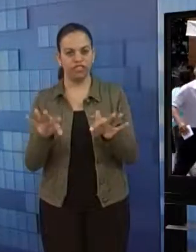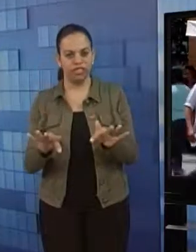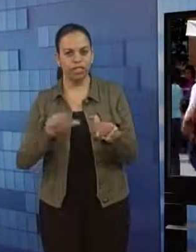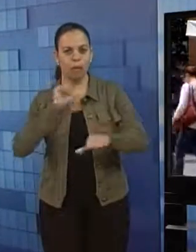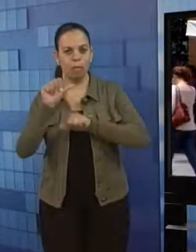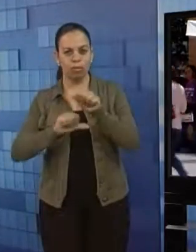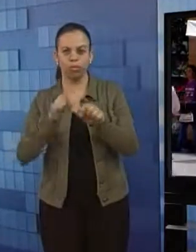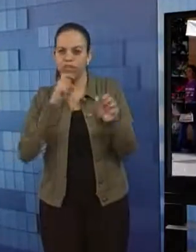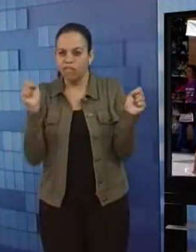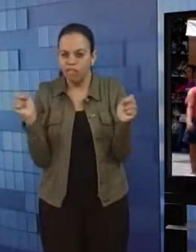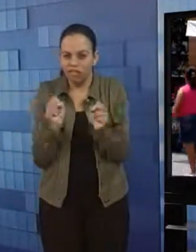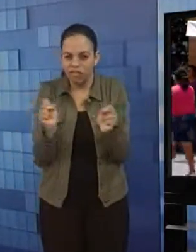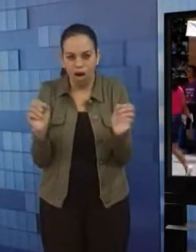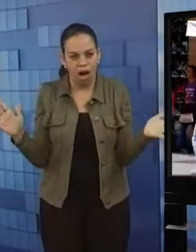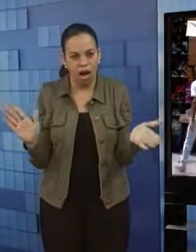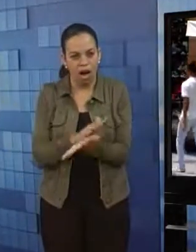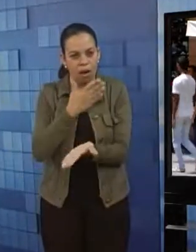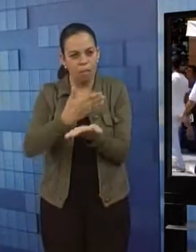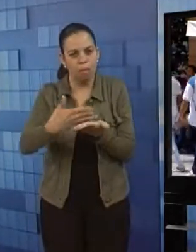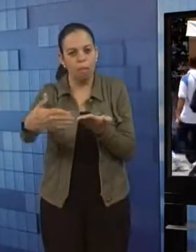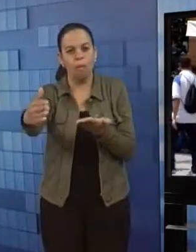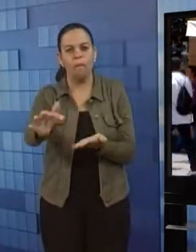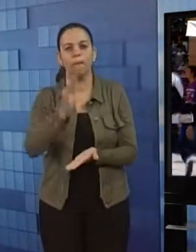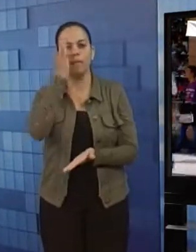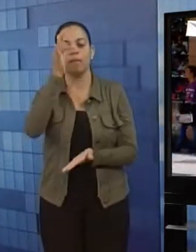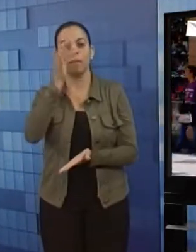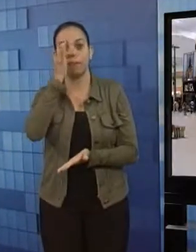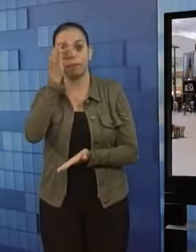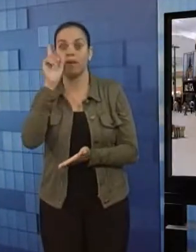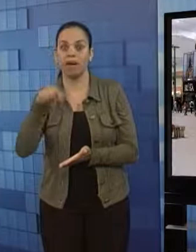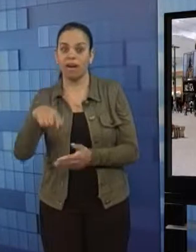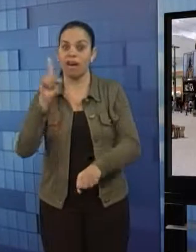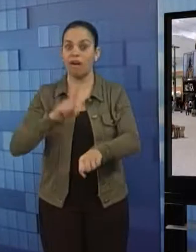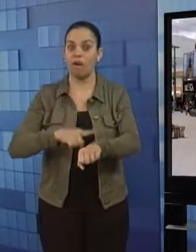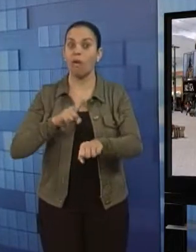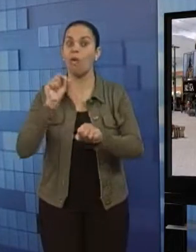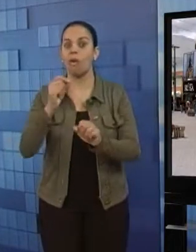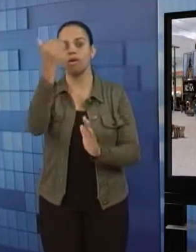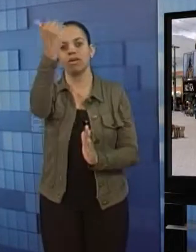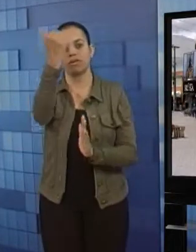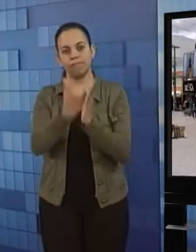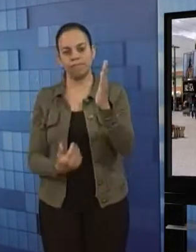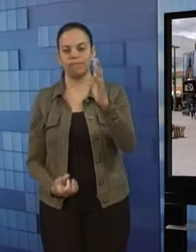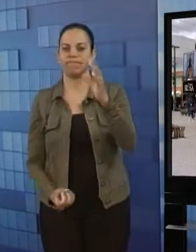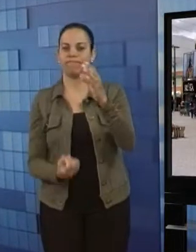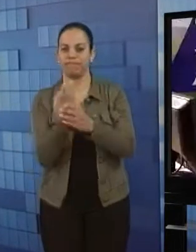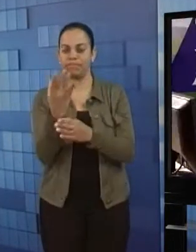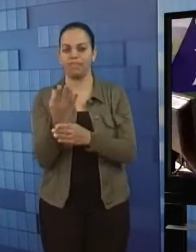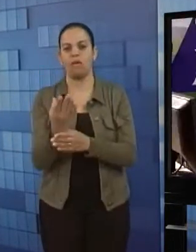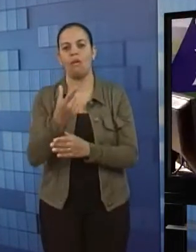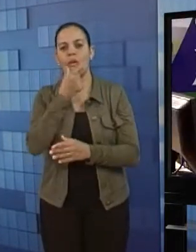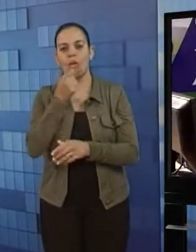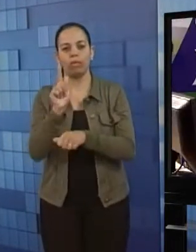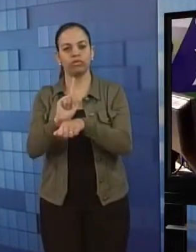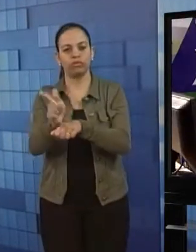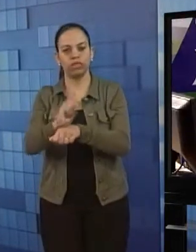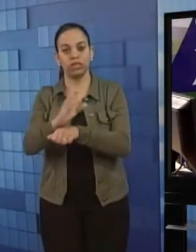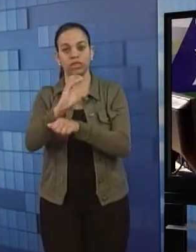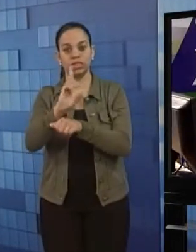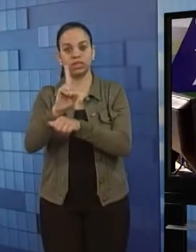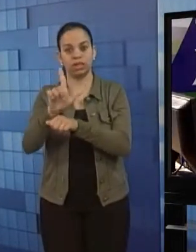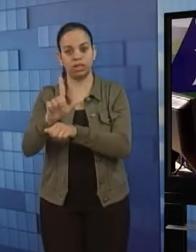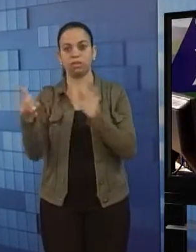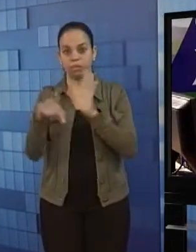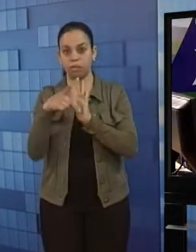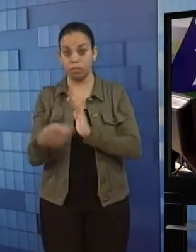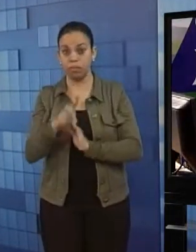Fim de estação, sai o inverno e entra a primavera. É nessa hora que as liquidações aparecem. De acordo com o gerente da